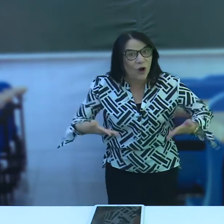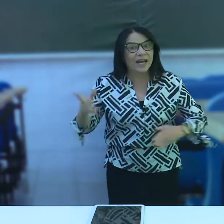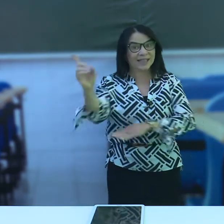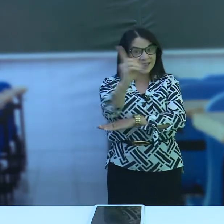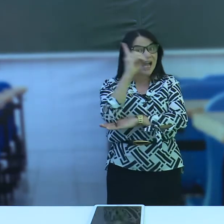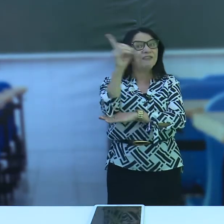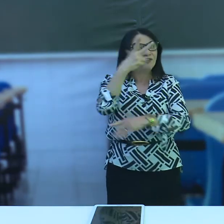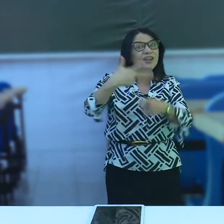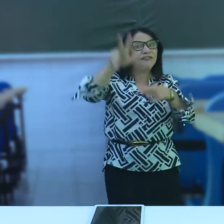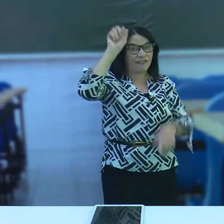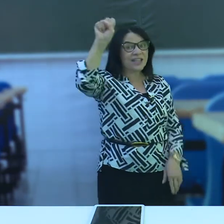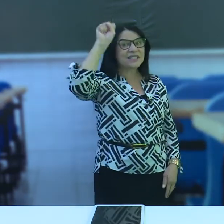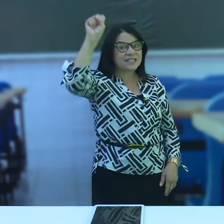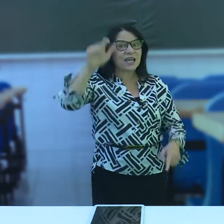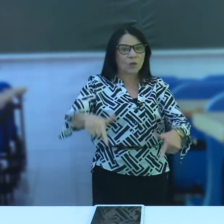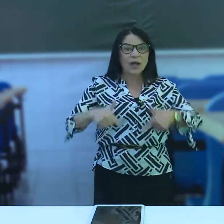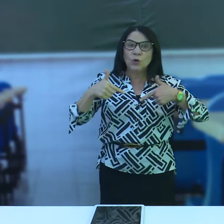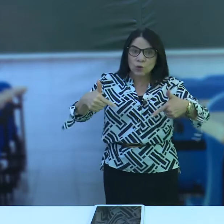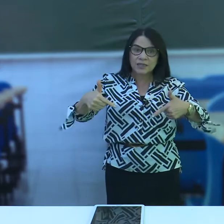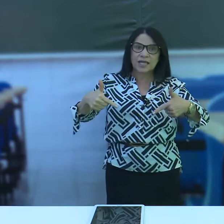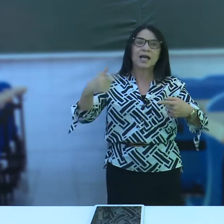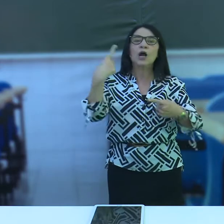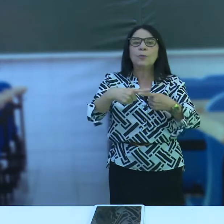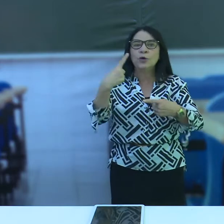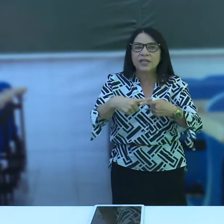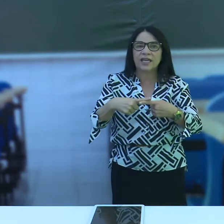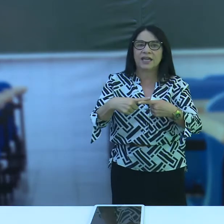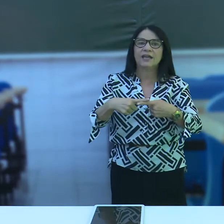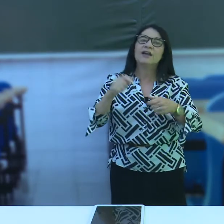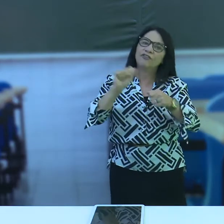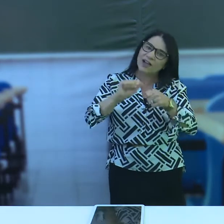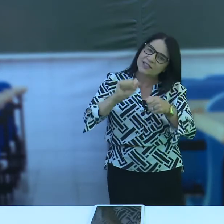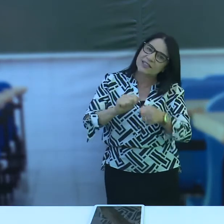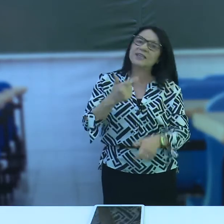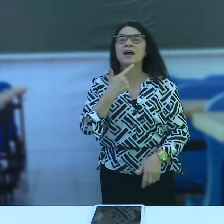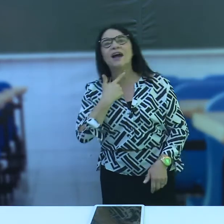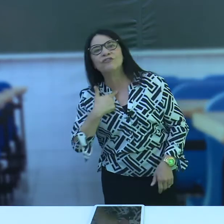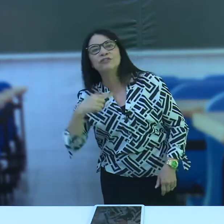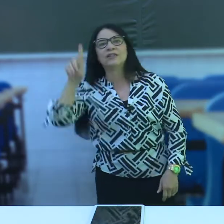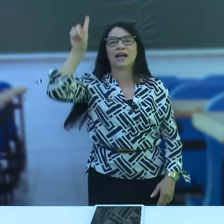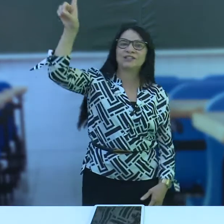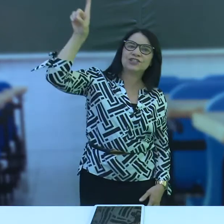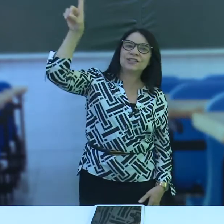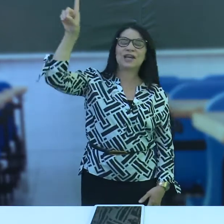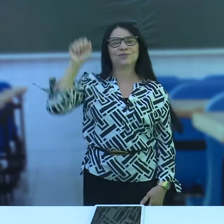Agora, Davi venceu a luta porque fazia a vontade de Deus.